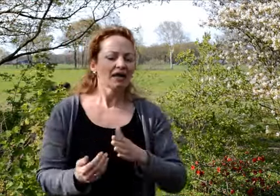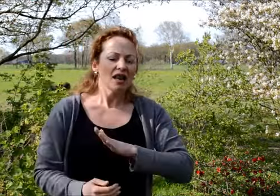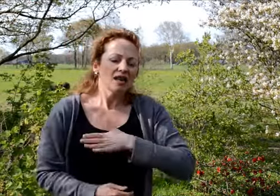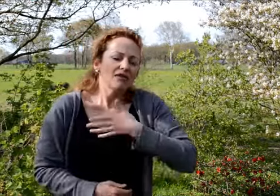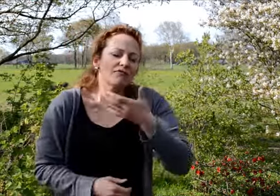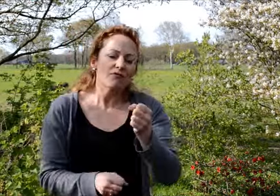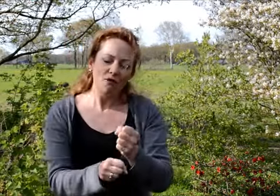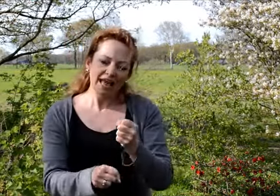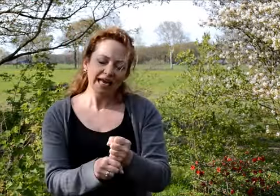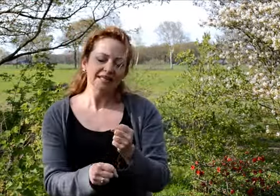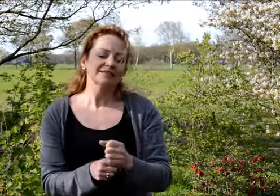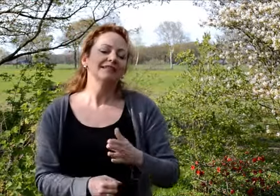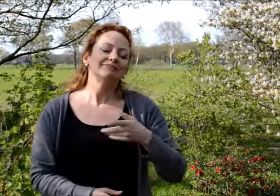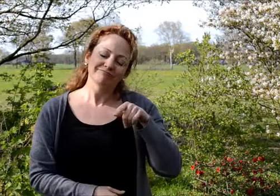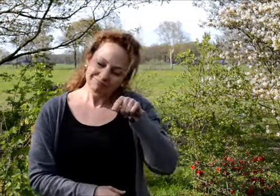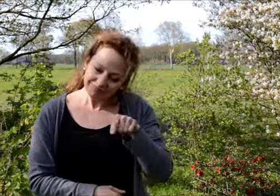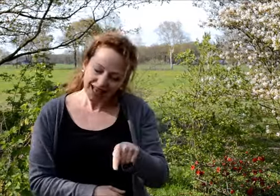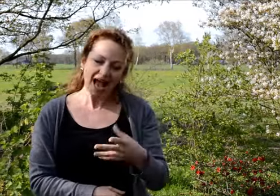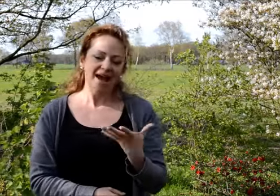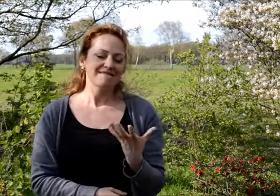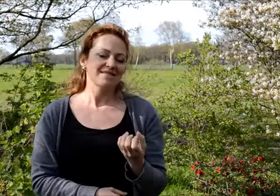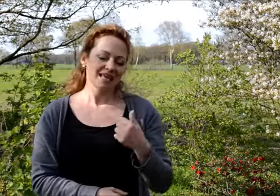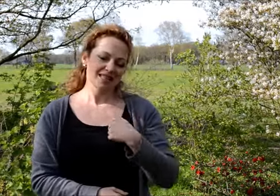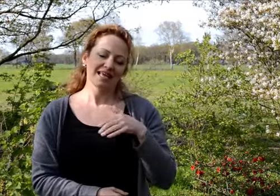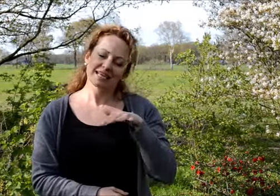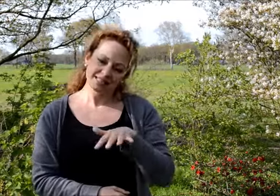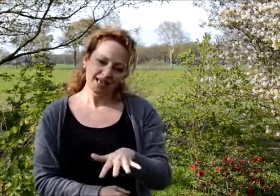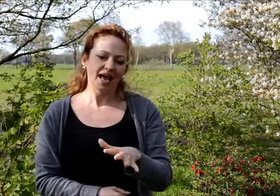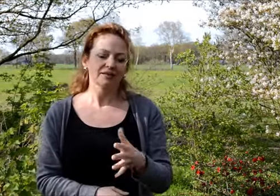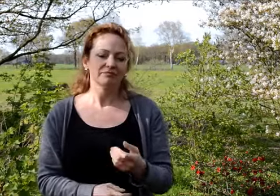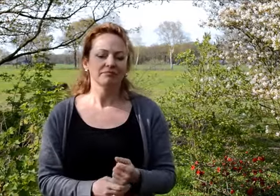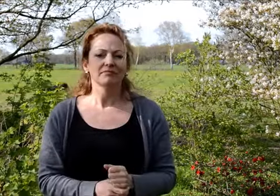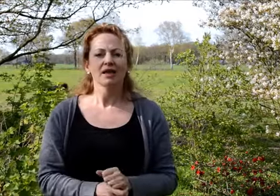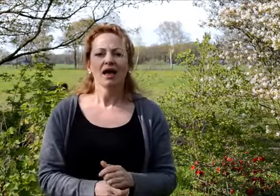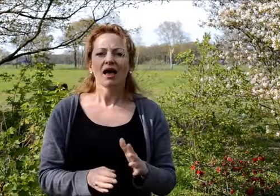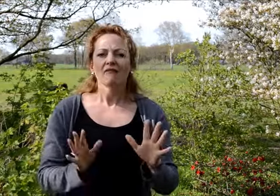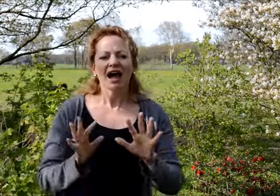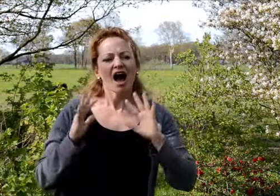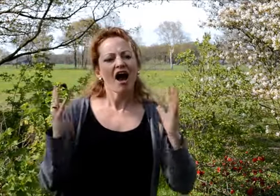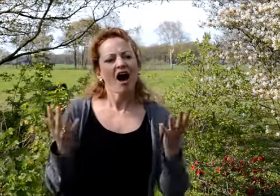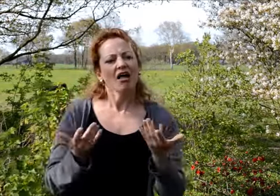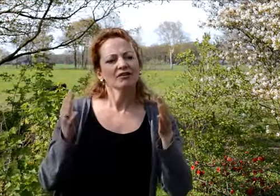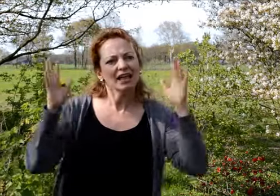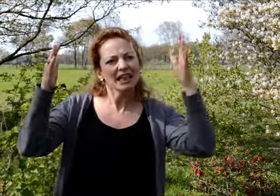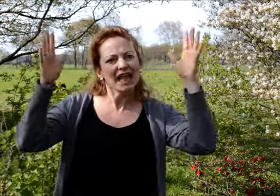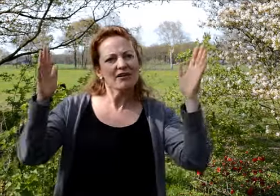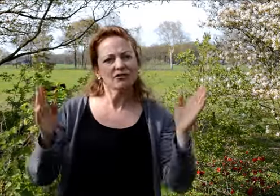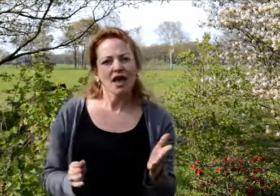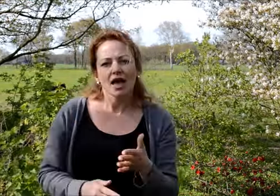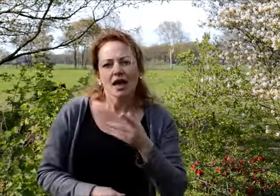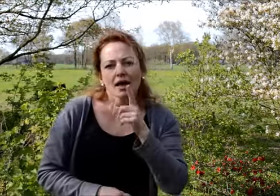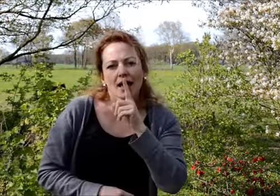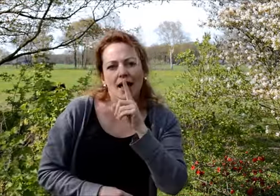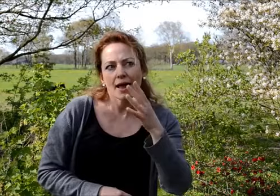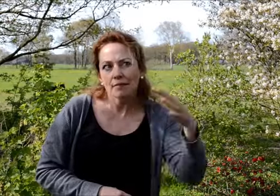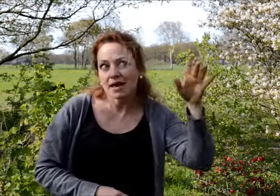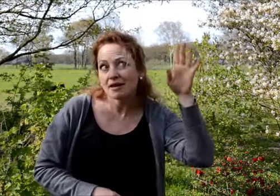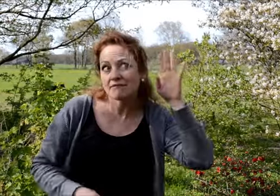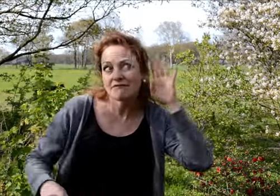aarde liefdevol werkt, en daar wil ik zijn. Waar al wat leeft, geheimen in